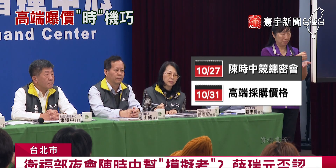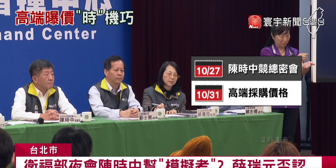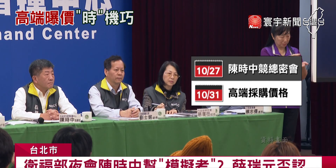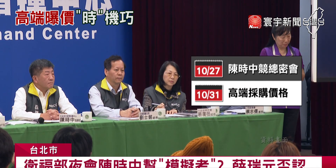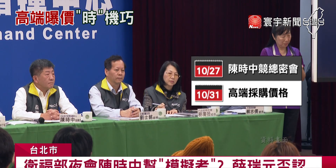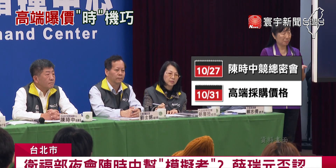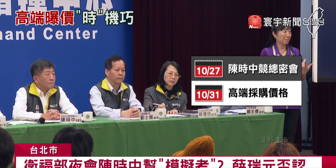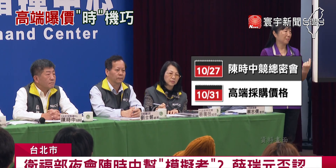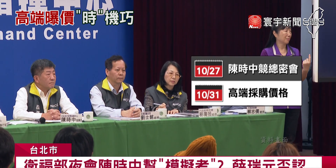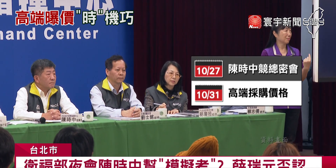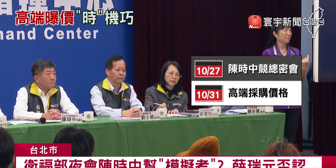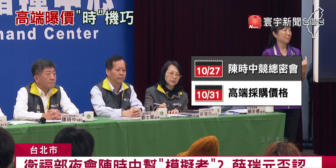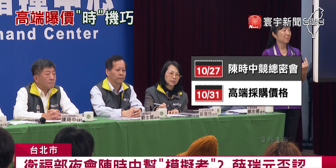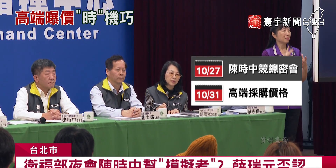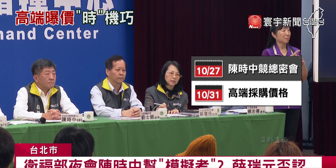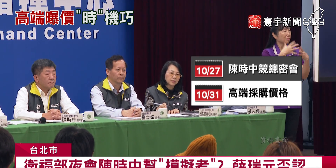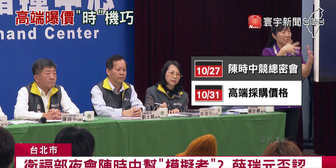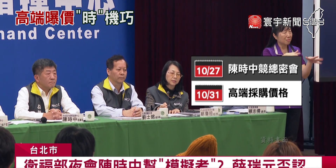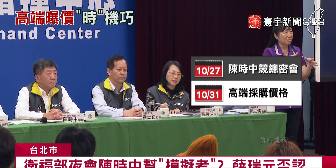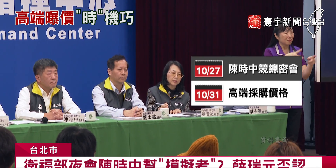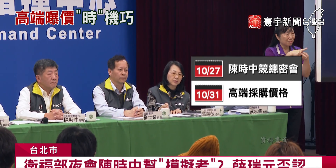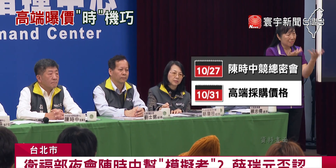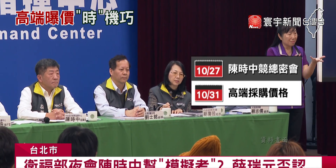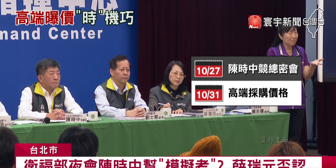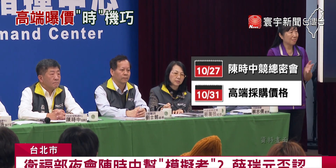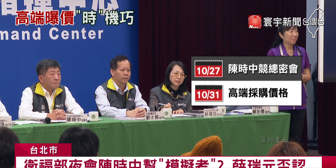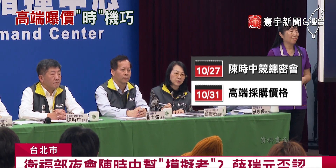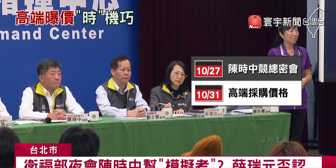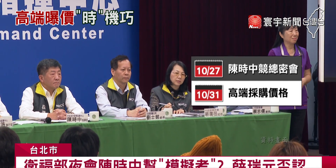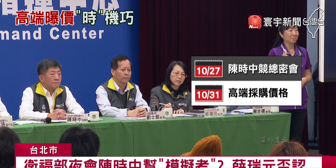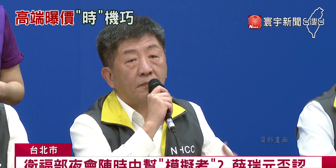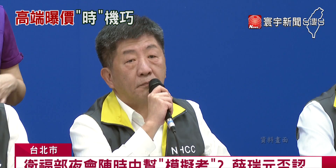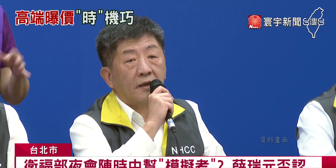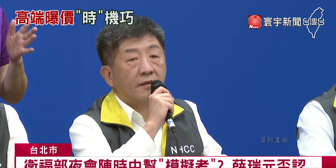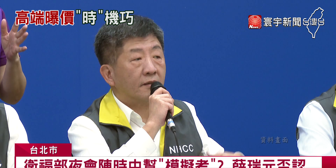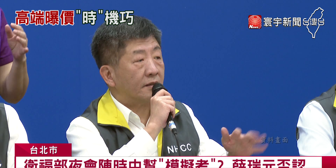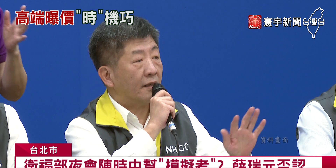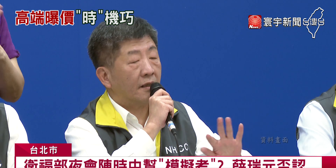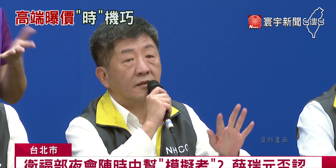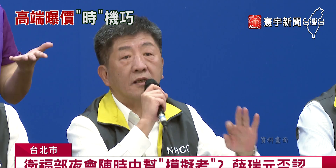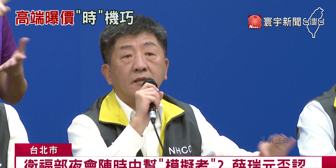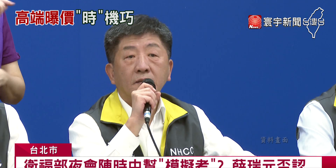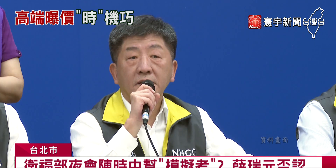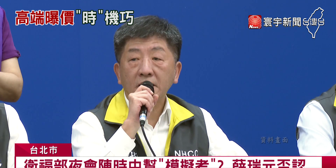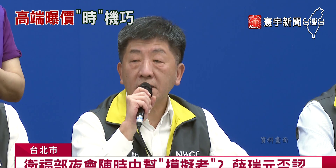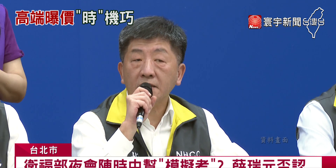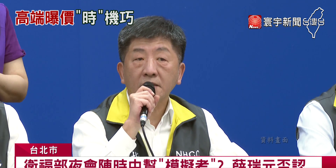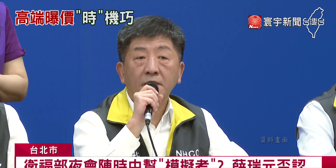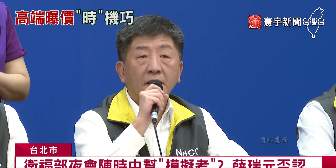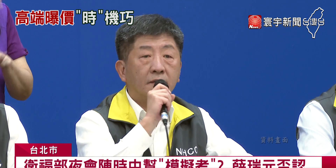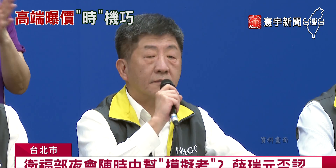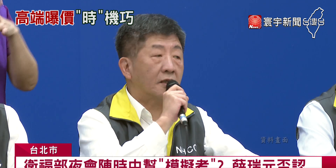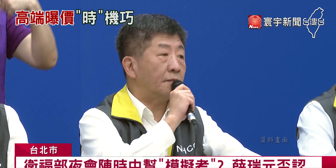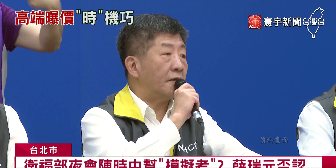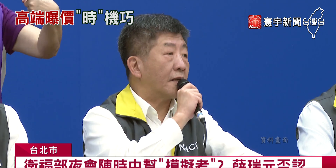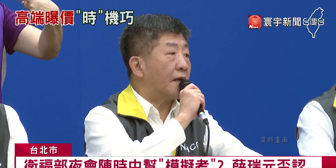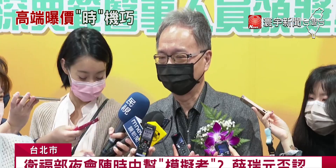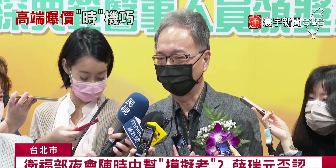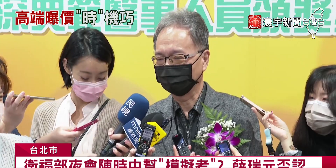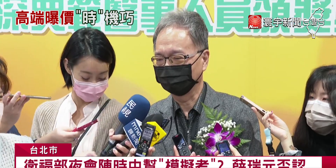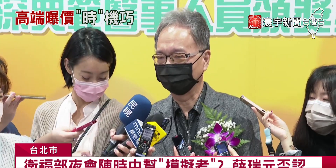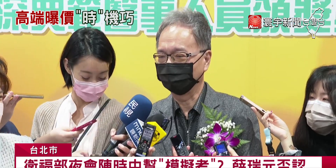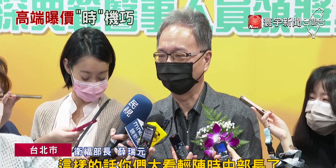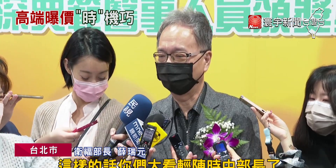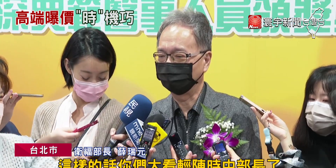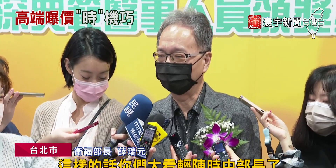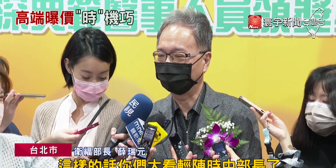测这时间点好巧，选在11月5号北市辩论会前，难道是替陈时中抢先拆弹吗？ 如